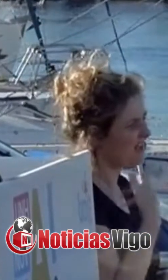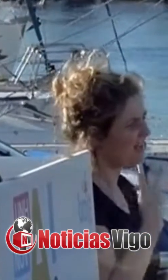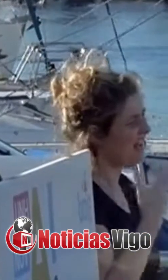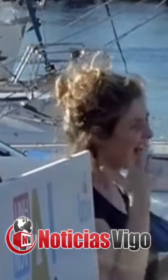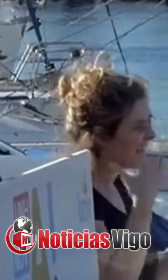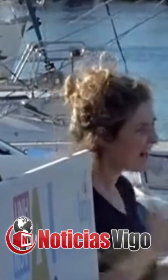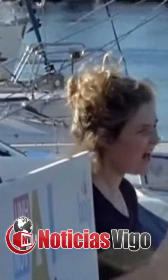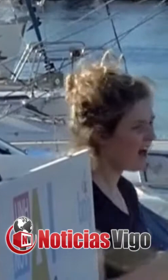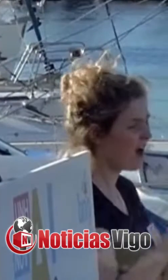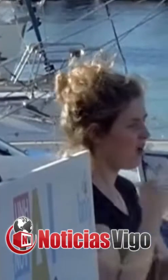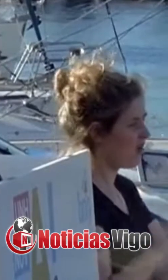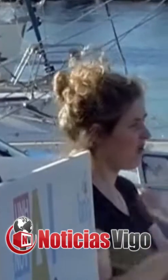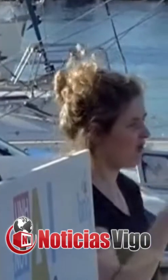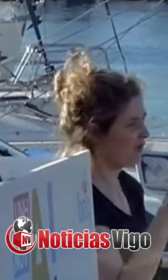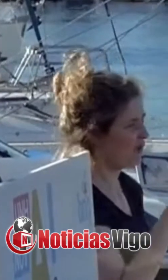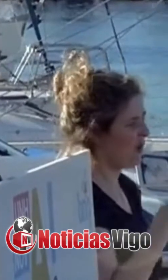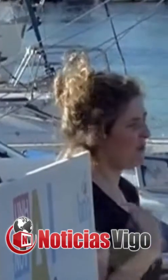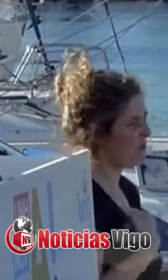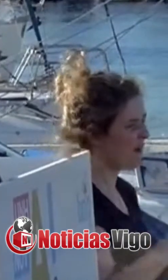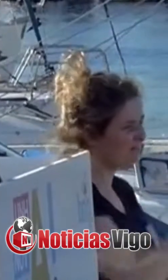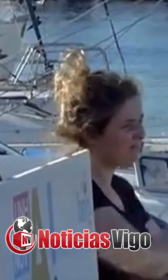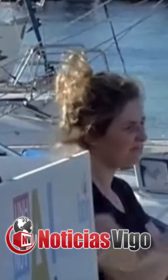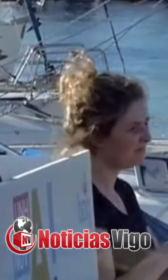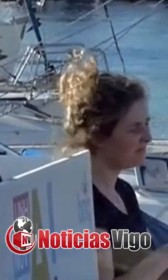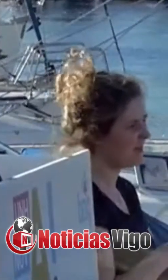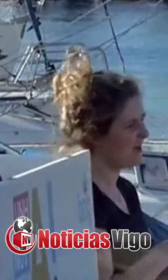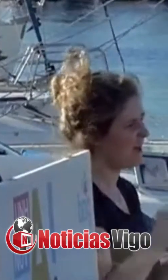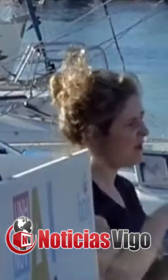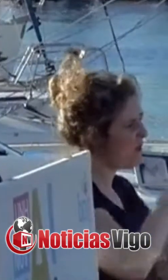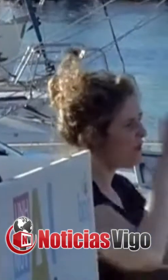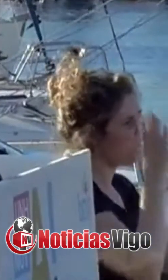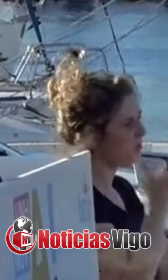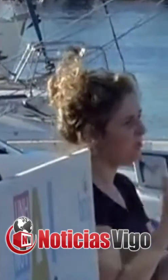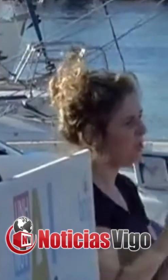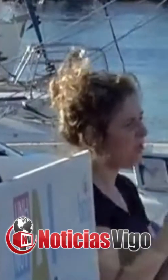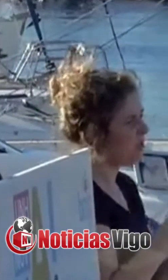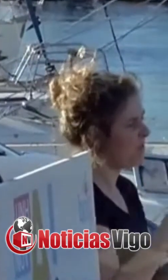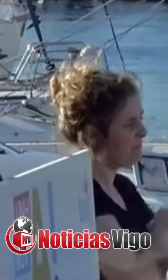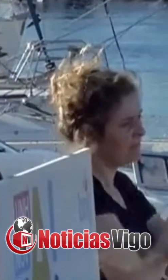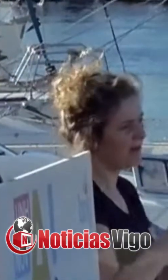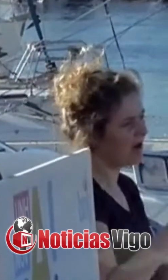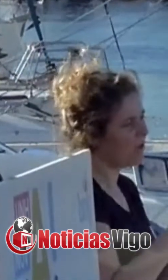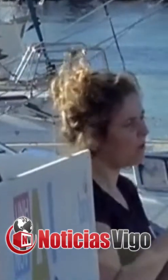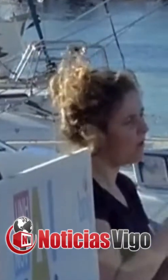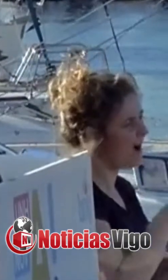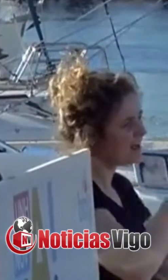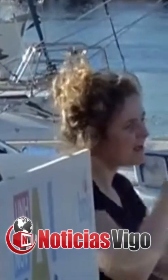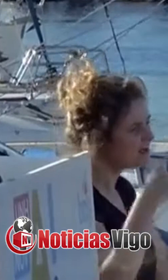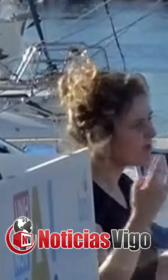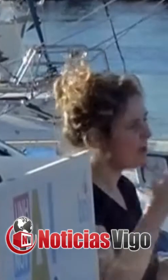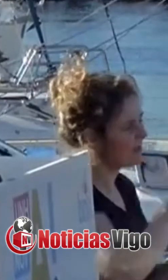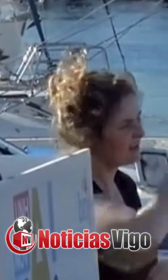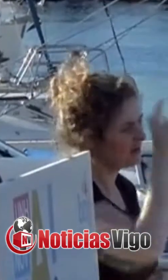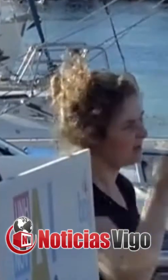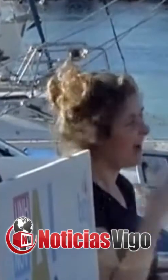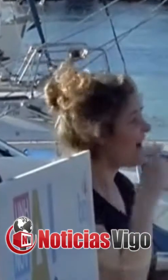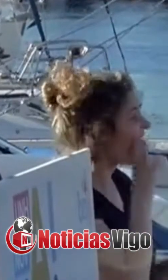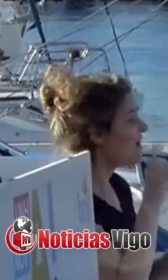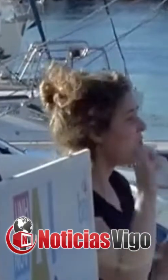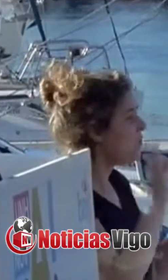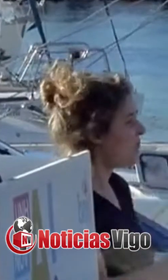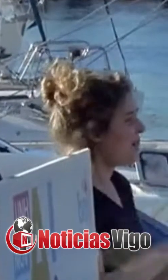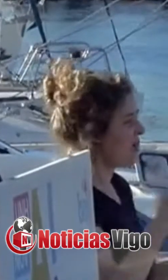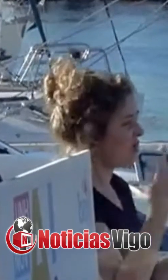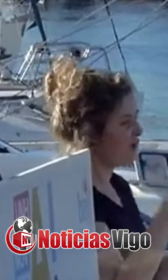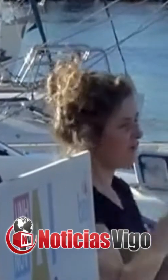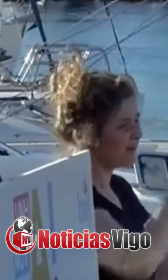economía real. Un Vigo que medra baixo a burbulla inmobiliaria que cíclicamente explota e que acabamos pagando as traballadoras como pasou no 2008.